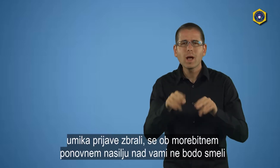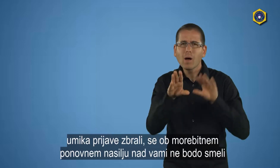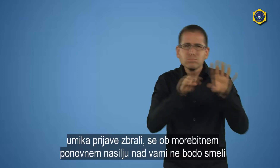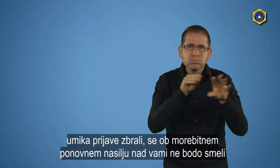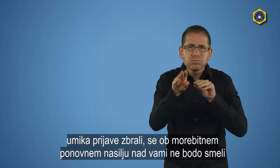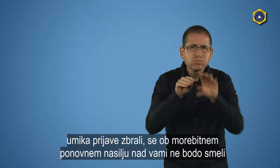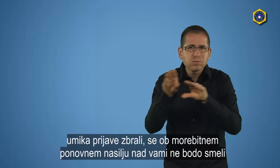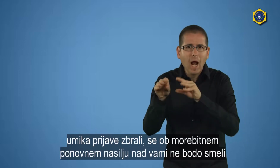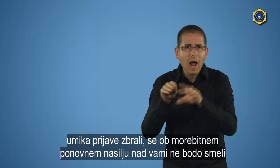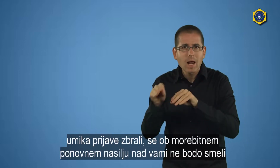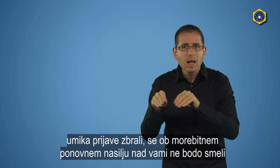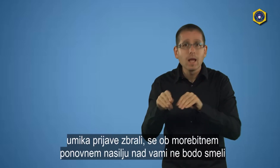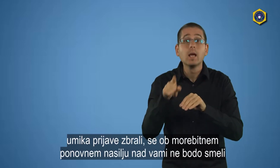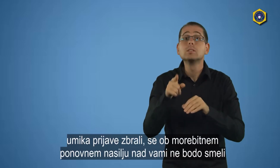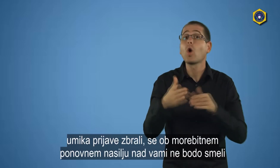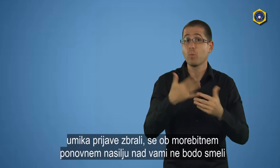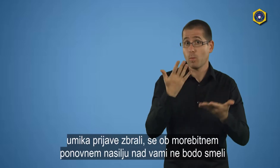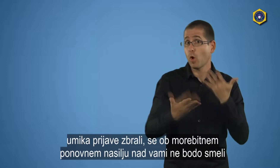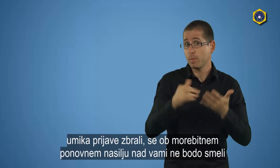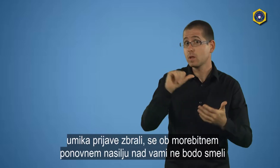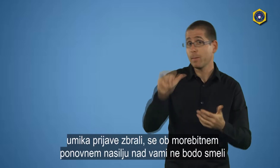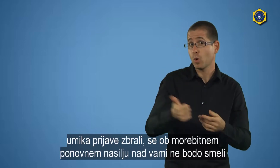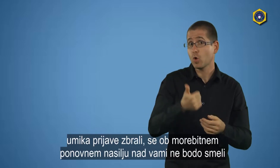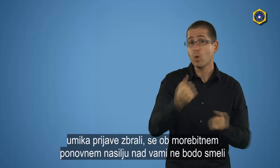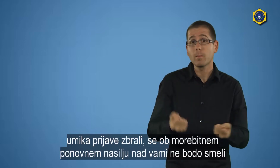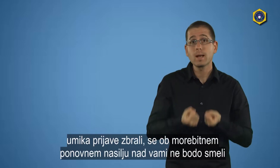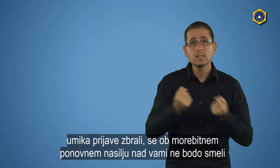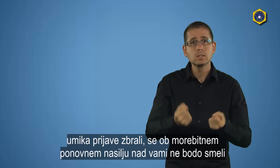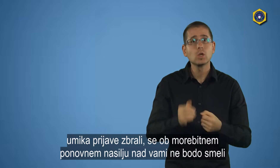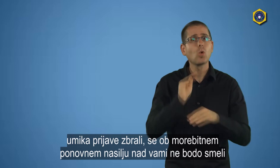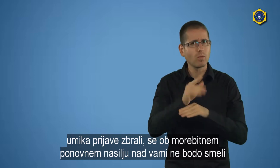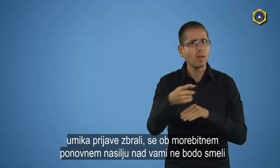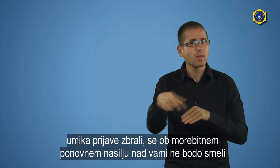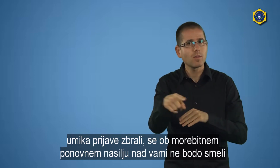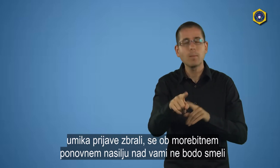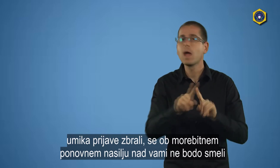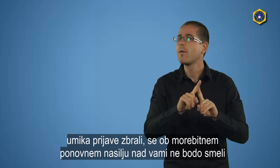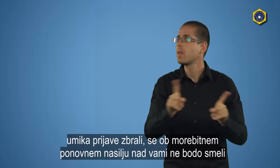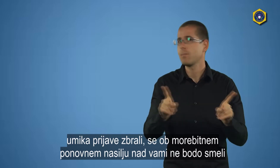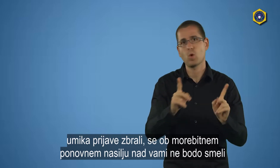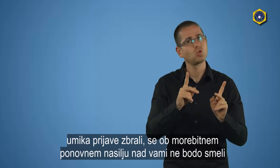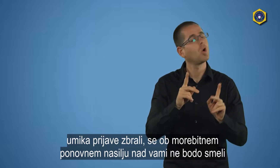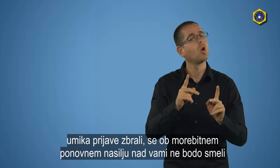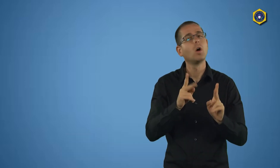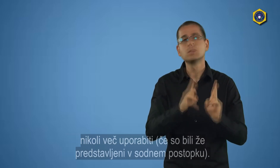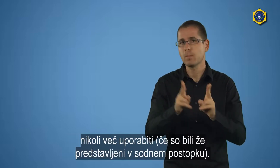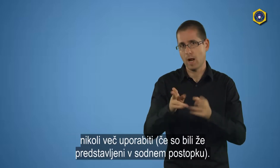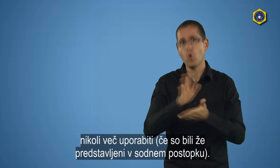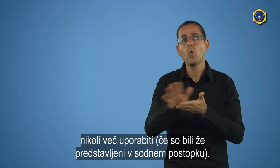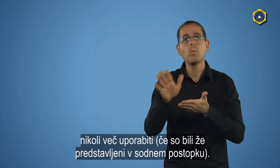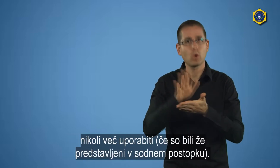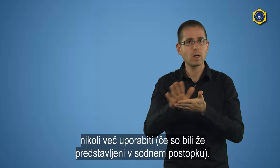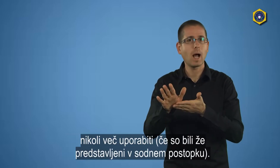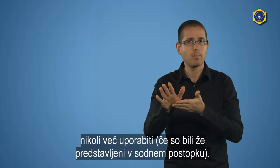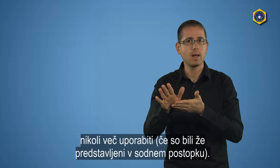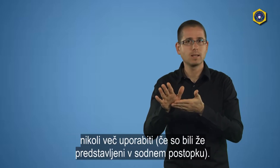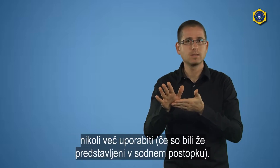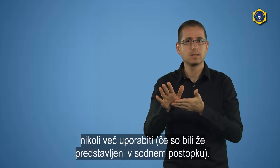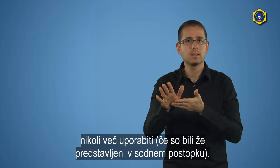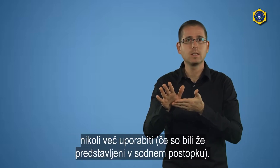se ob morebitnem ponovnem nasilju nad vami ne bodo smeli nikoli več uporabiti, če so bili že predstavljeni v sodnem